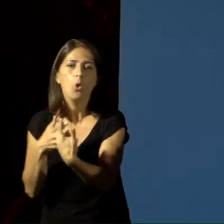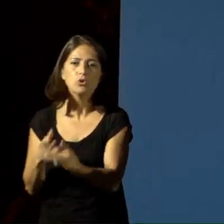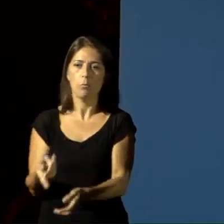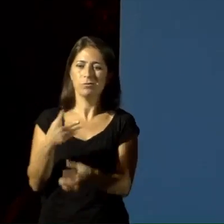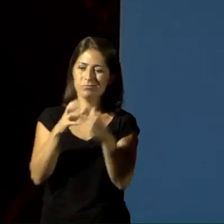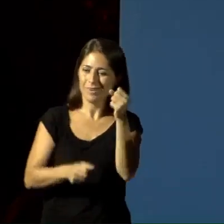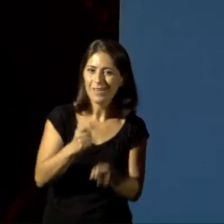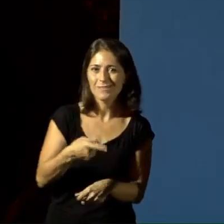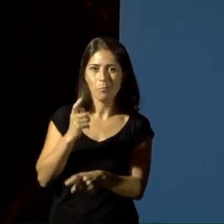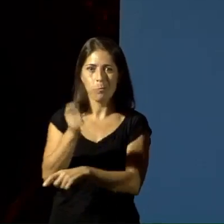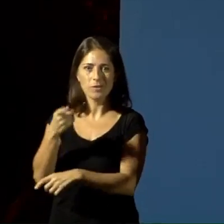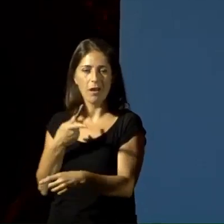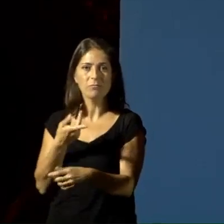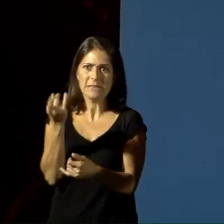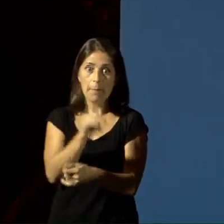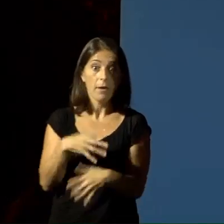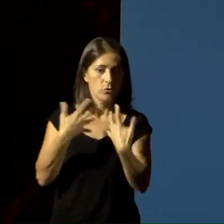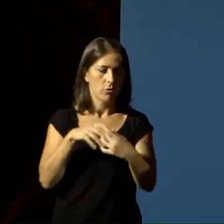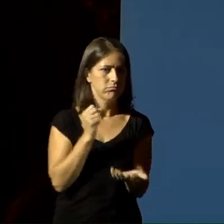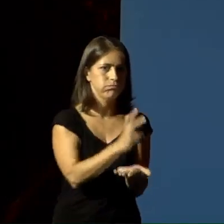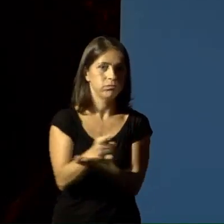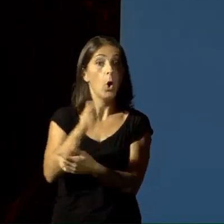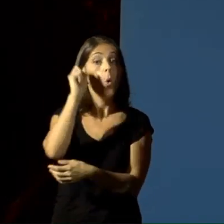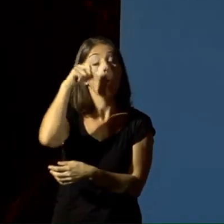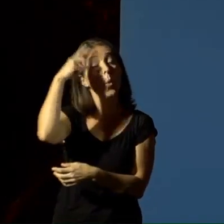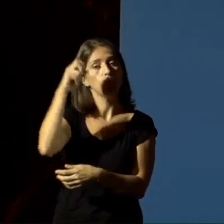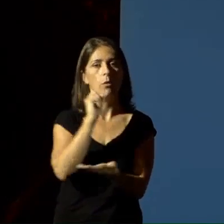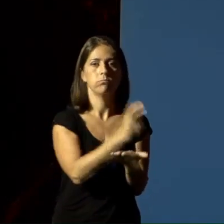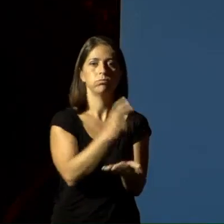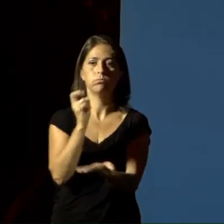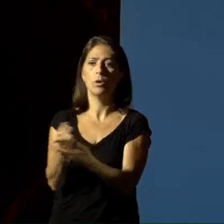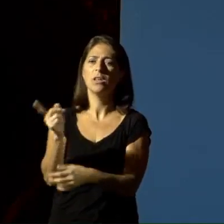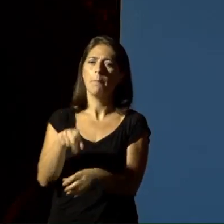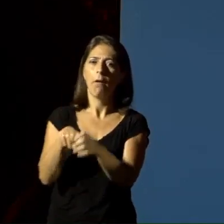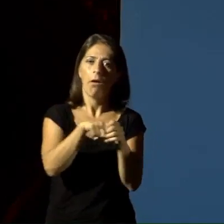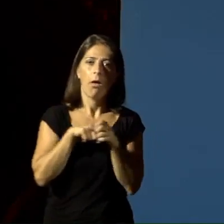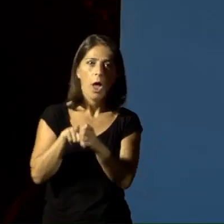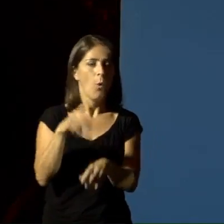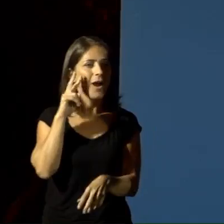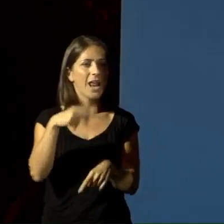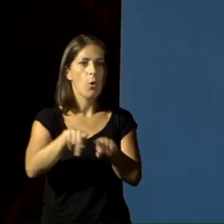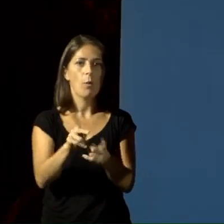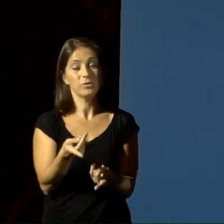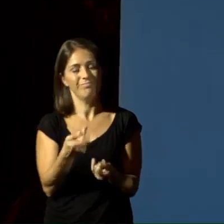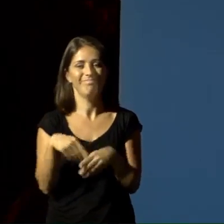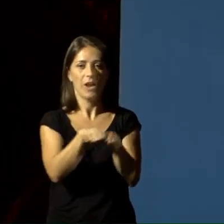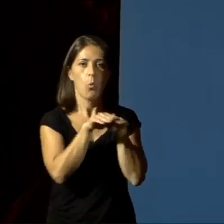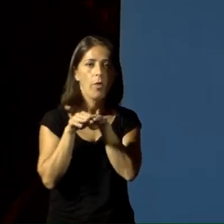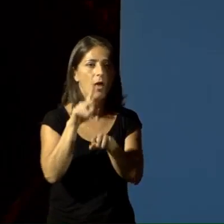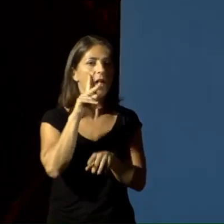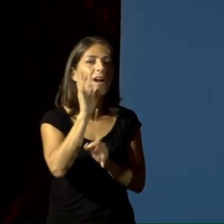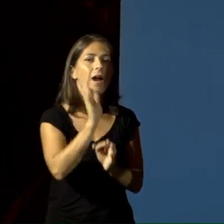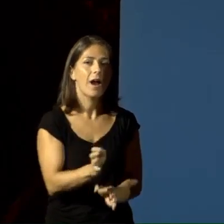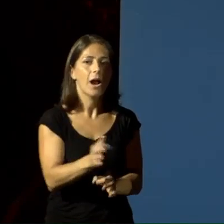pesca. Un país xusto aposta pola súa industria, pola súa cultura. É solidario, cree na igualdade e cree na diversidade. Cree na